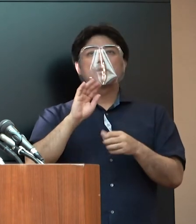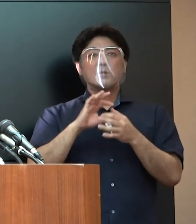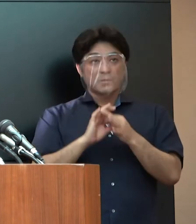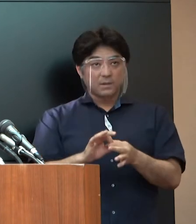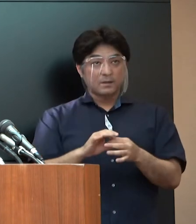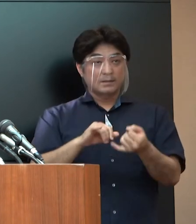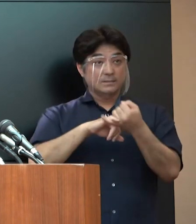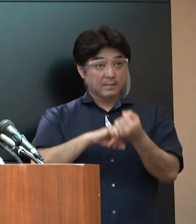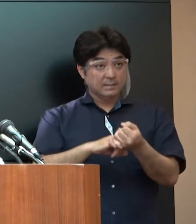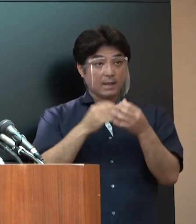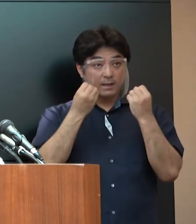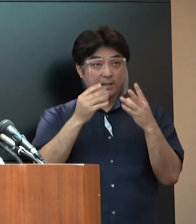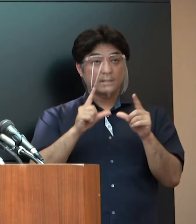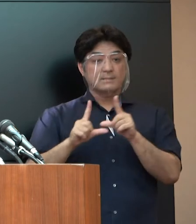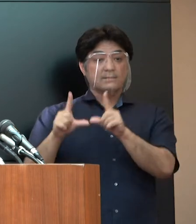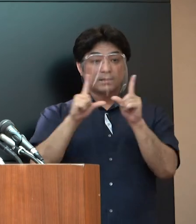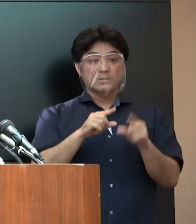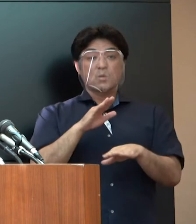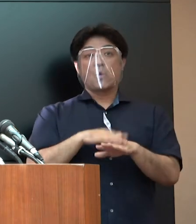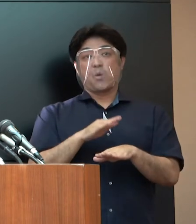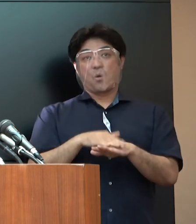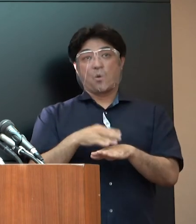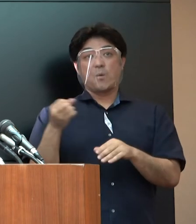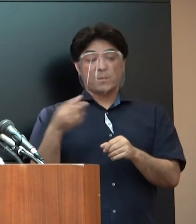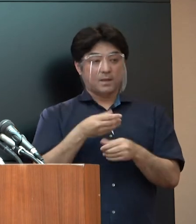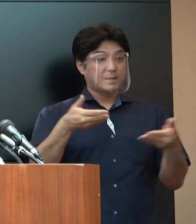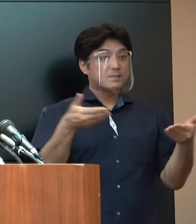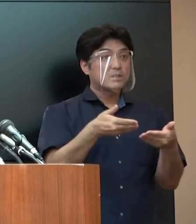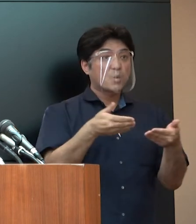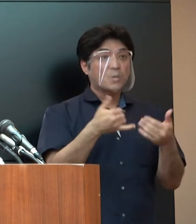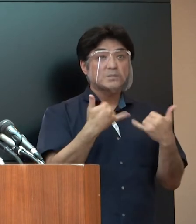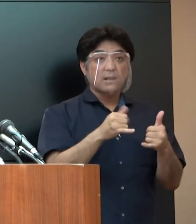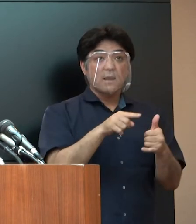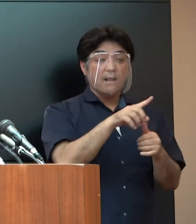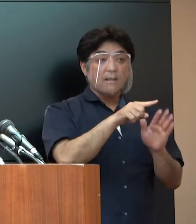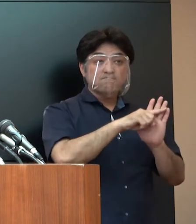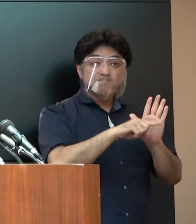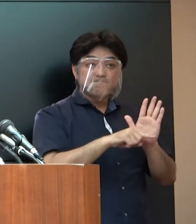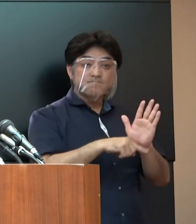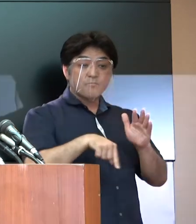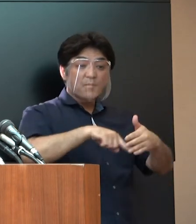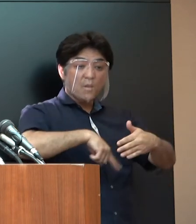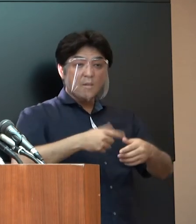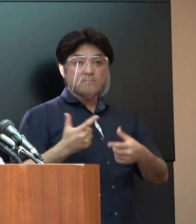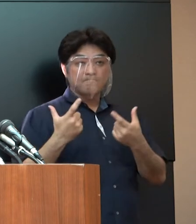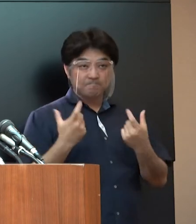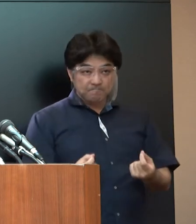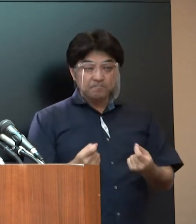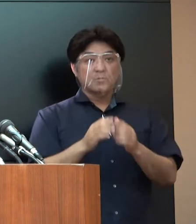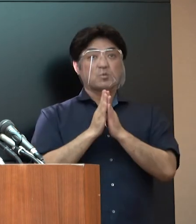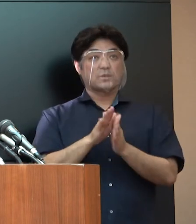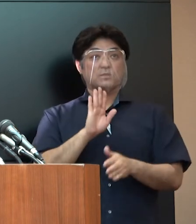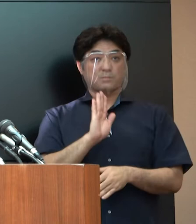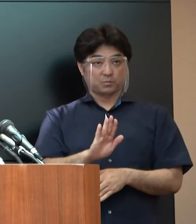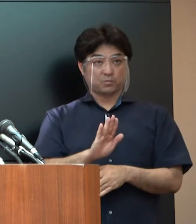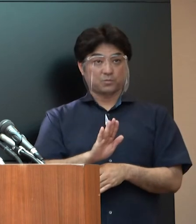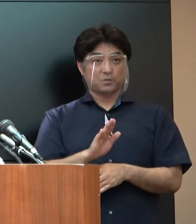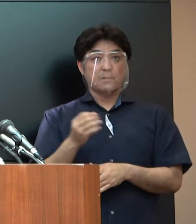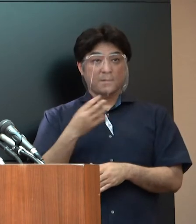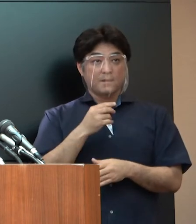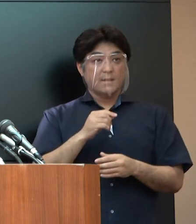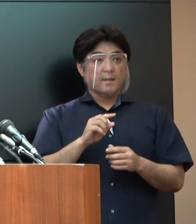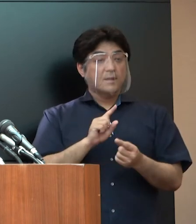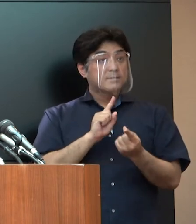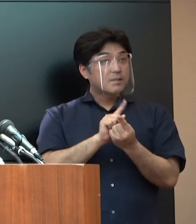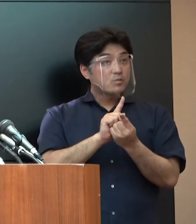しい生活様式の実践や事業者ごとのガイドラインの遵守にご協力をお願いいたします。加えて接触確認ア